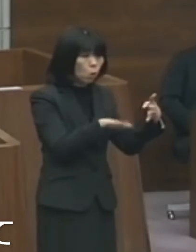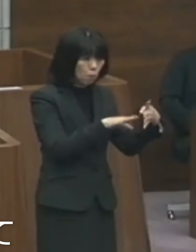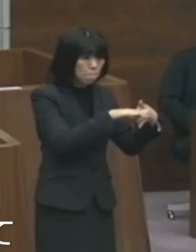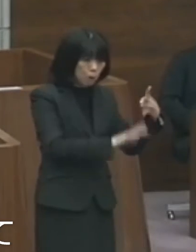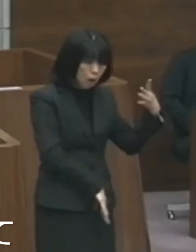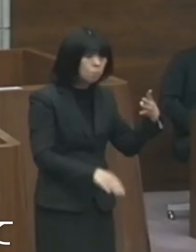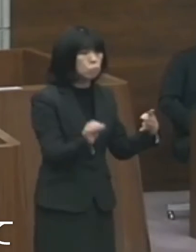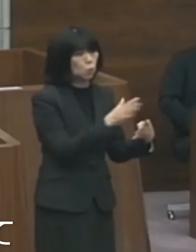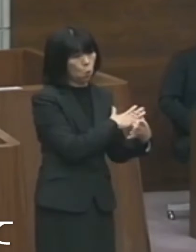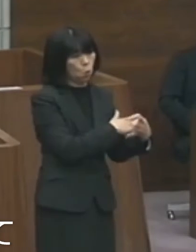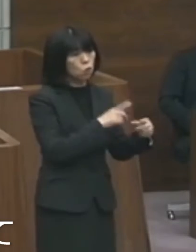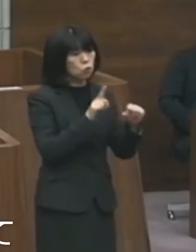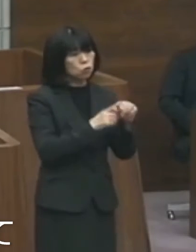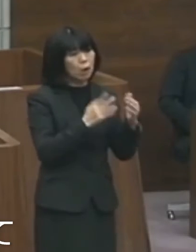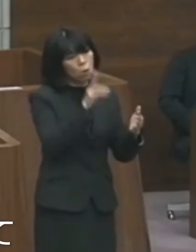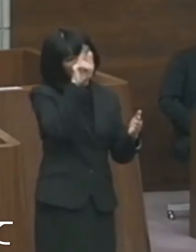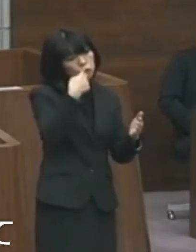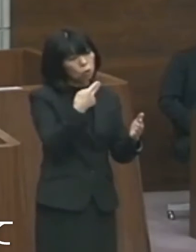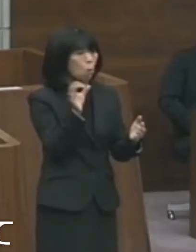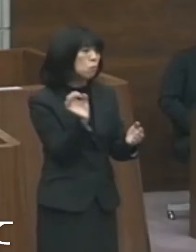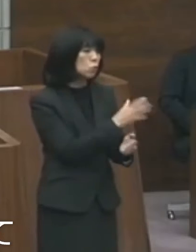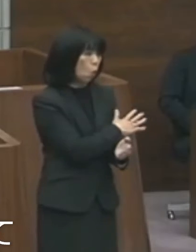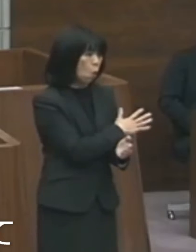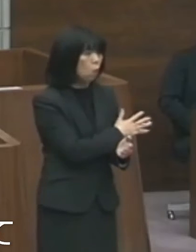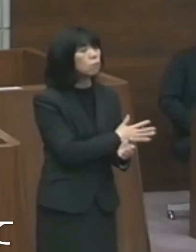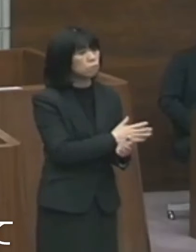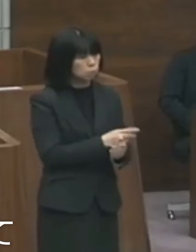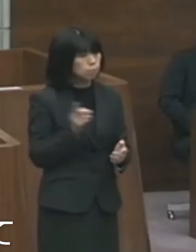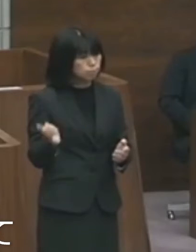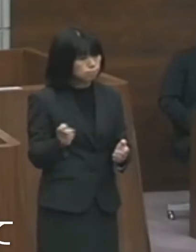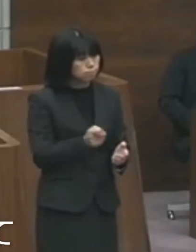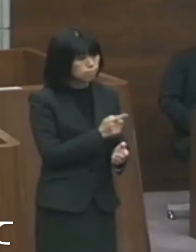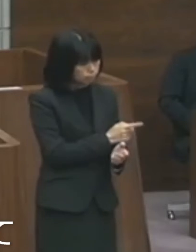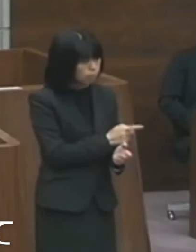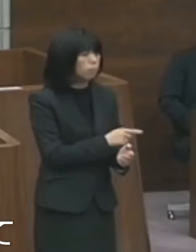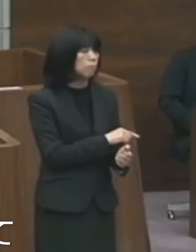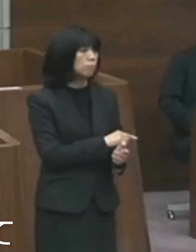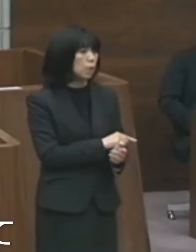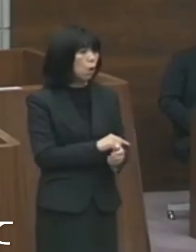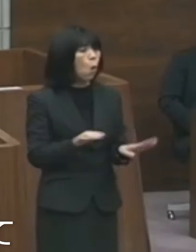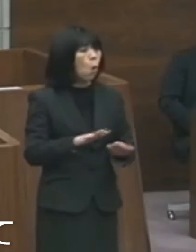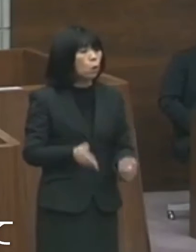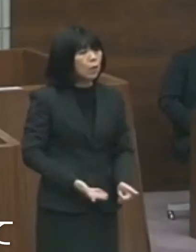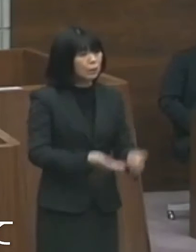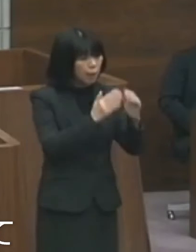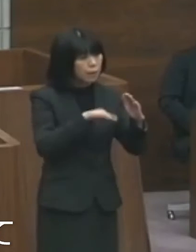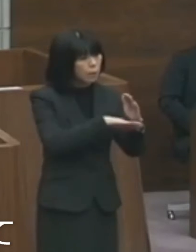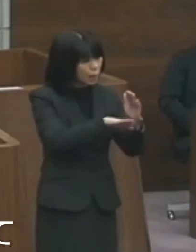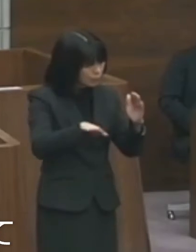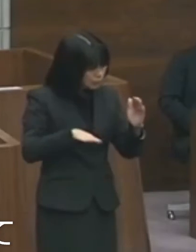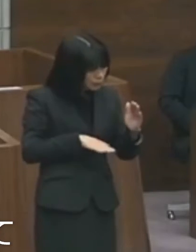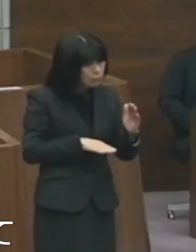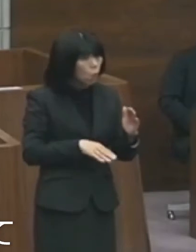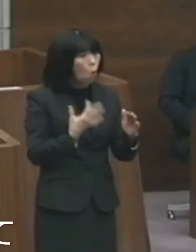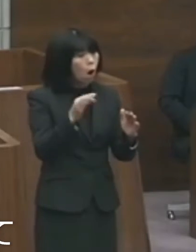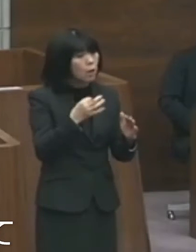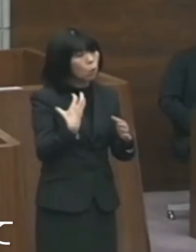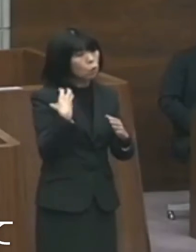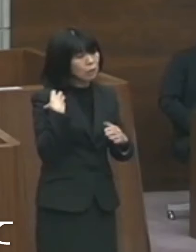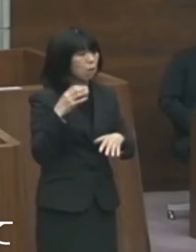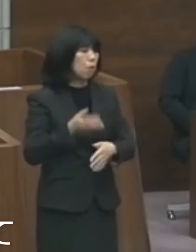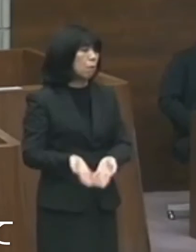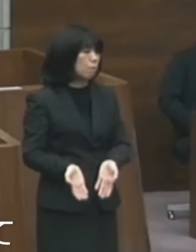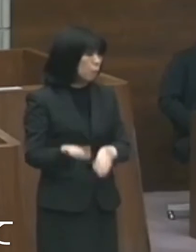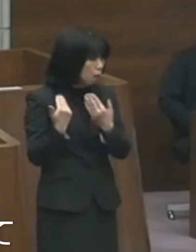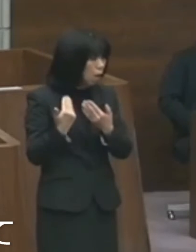や中学校給食の無償化などの実施により、子育て世帯の経済的負担の軽減を